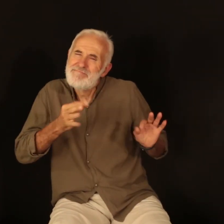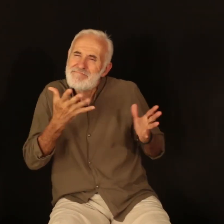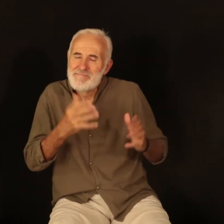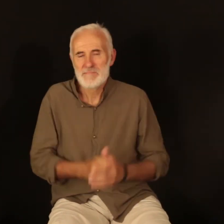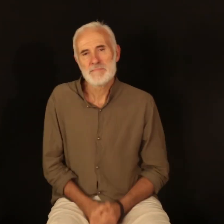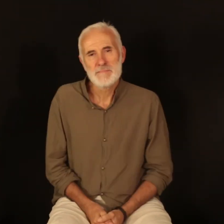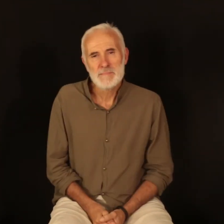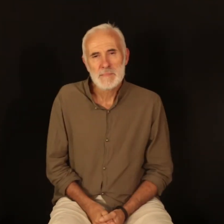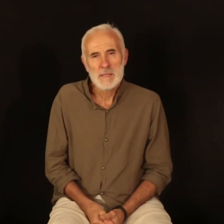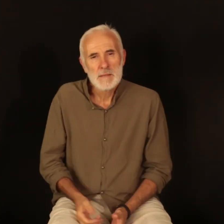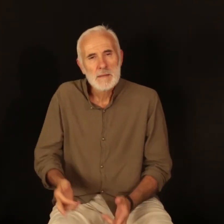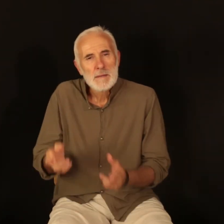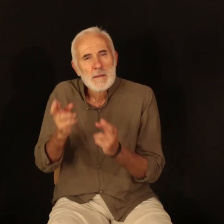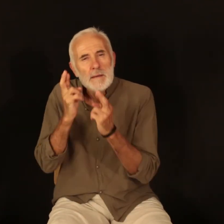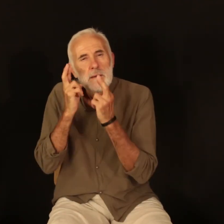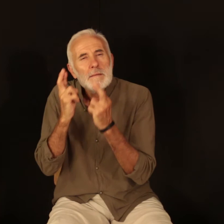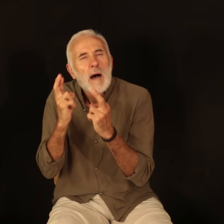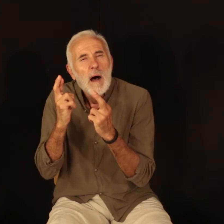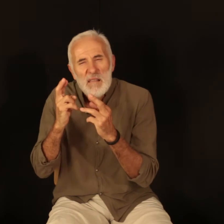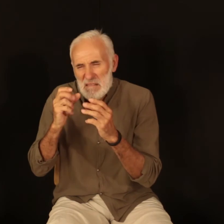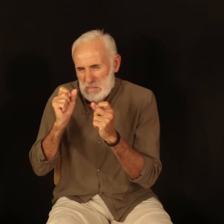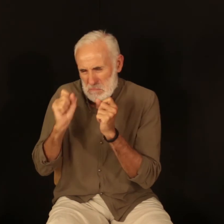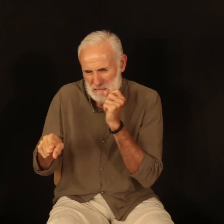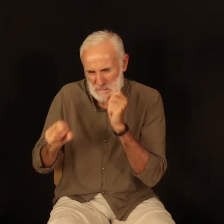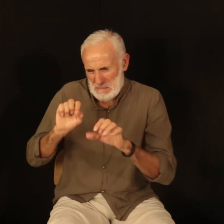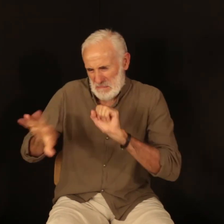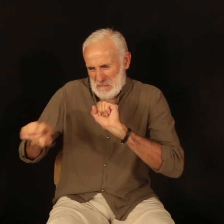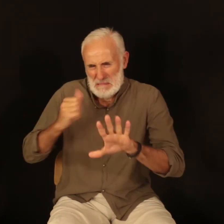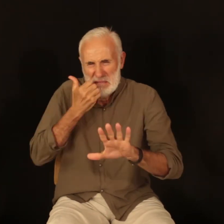Je te souhaite le coquelicot dans la décharge.